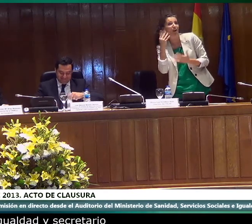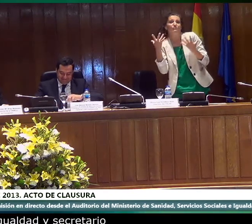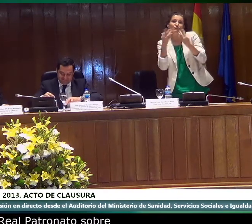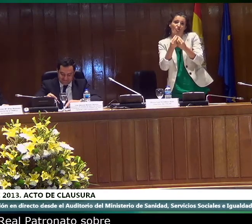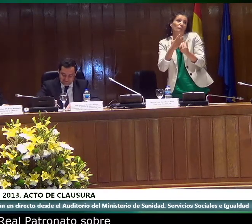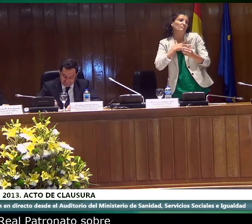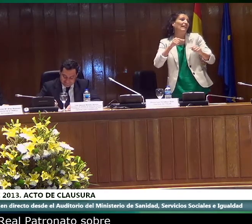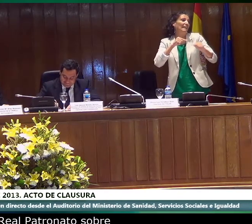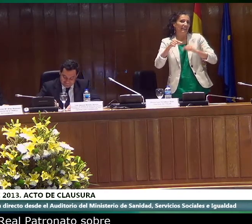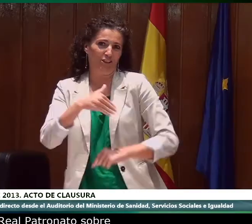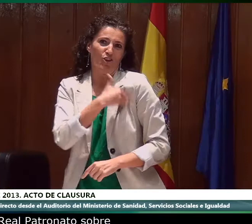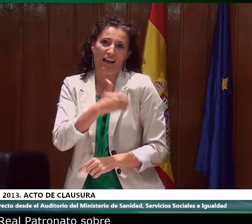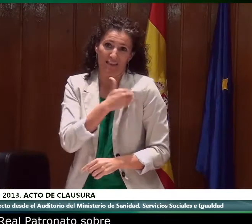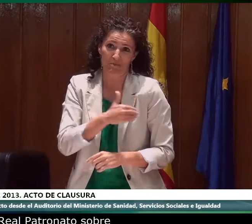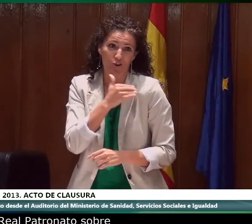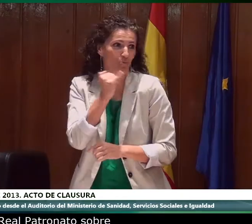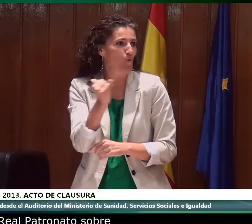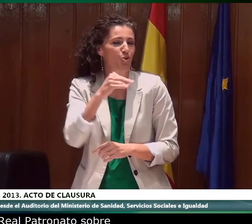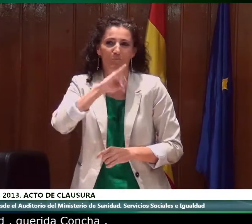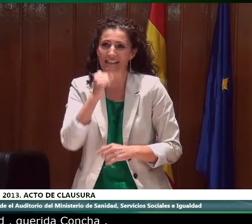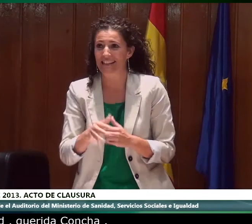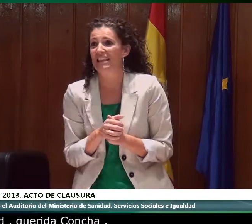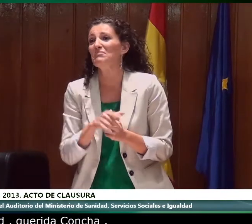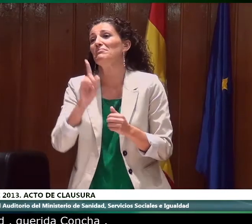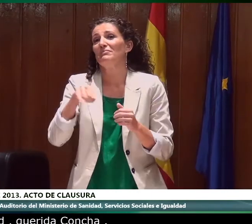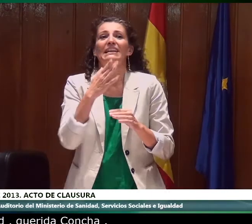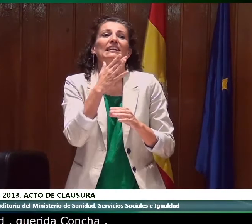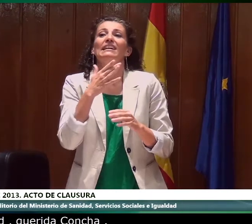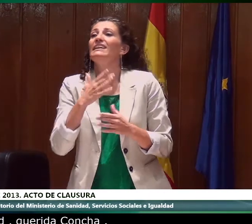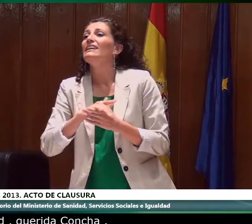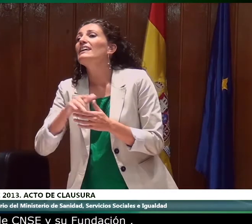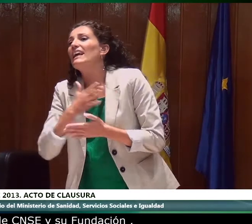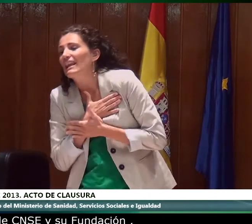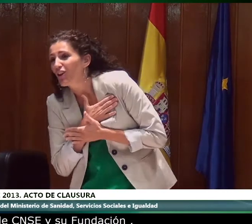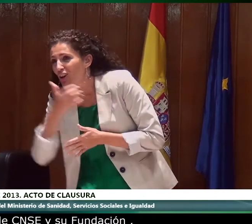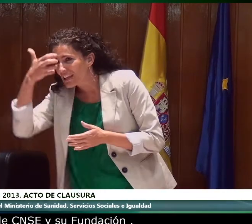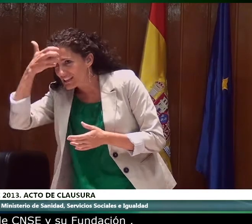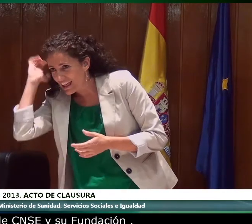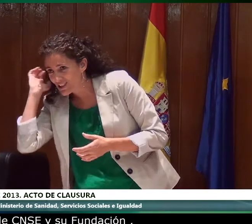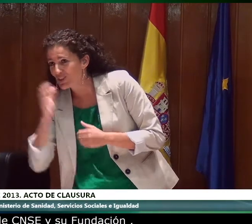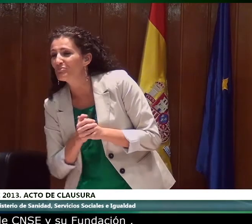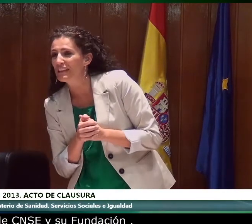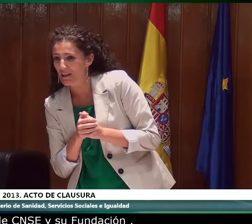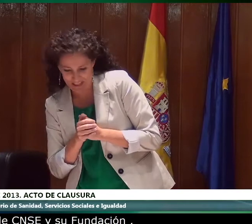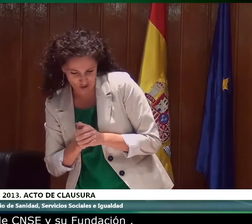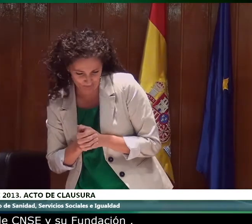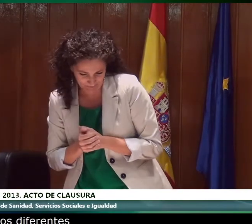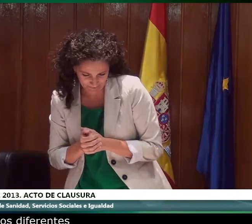Cervantes secretario general Rafael Rodríguez punga acompañado del director académico Julio Martínez querido Nacho